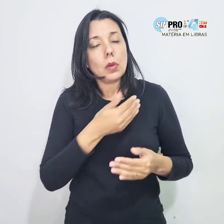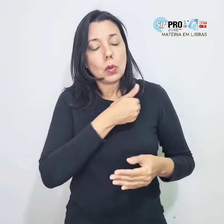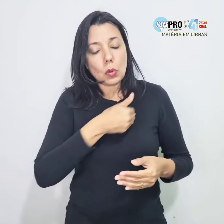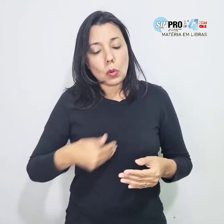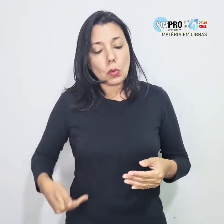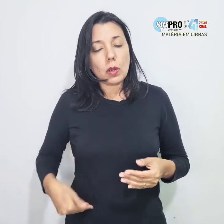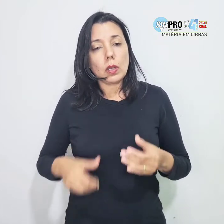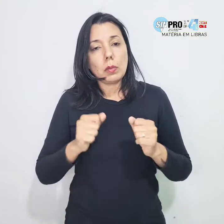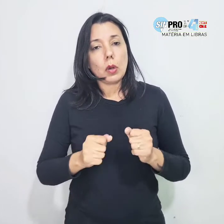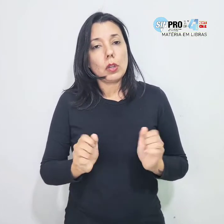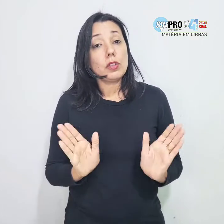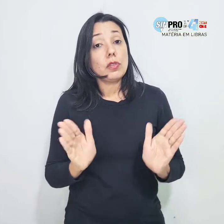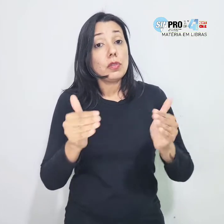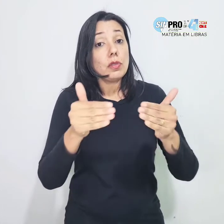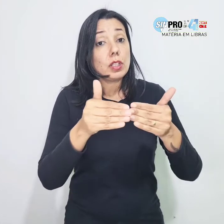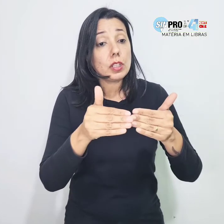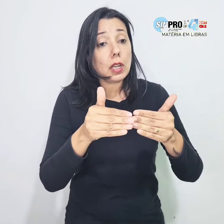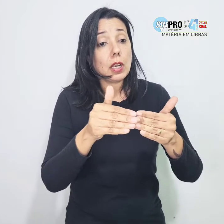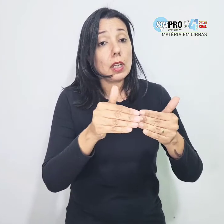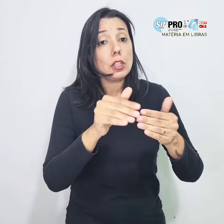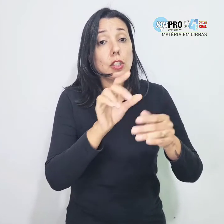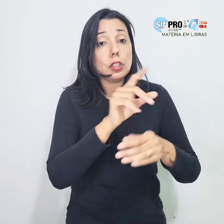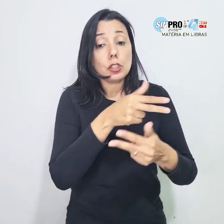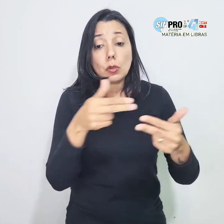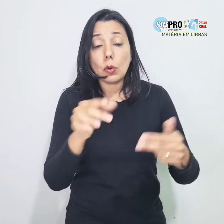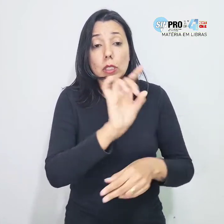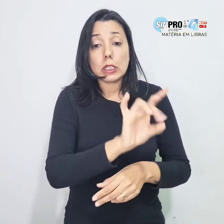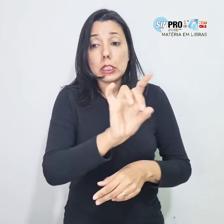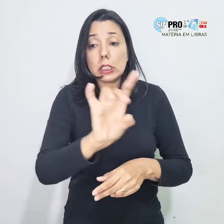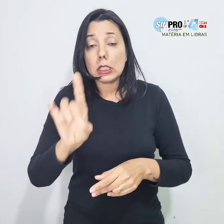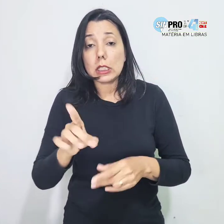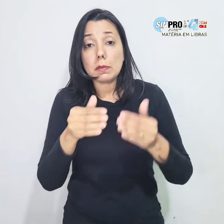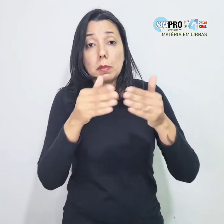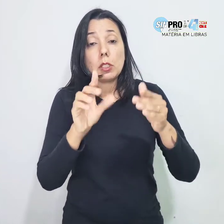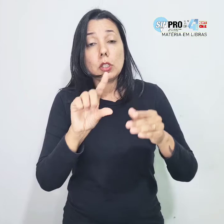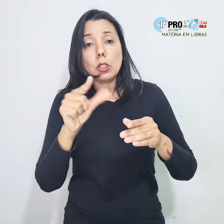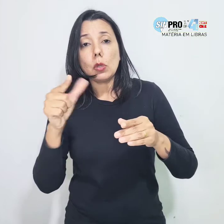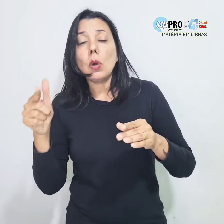adotar fechamentos de determinados setores para permitir que outros reabram.